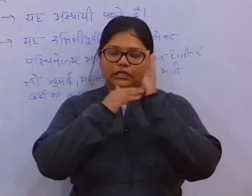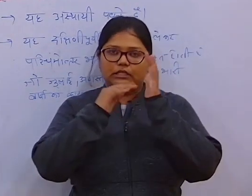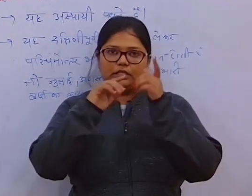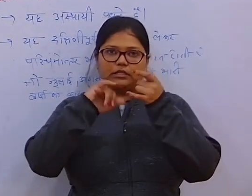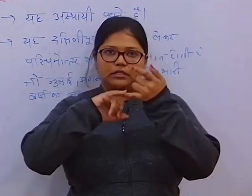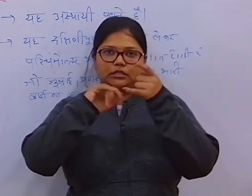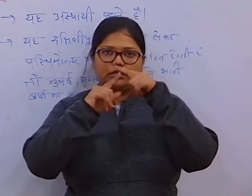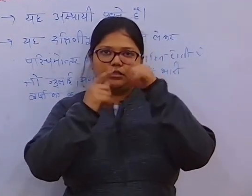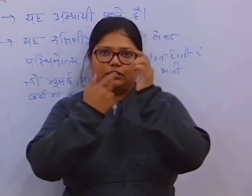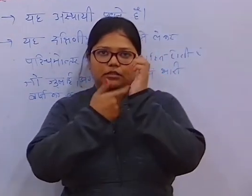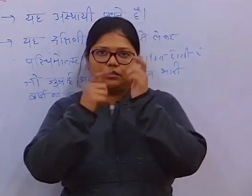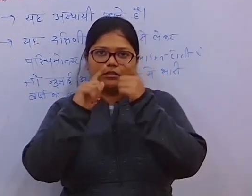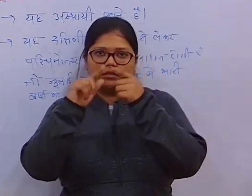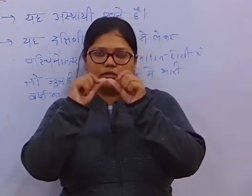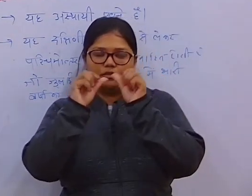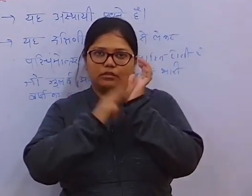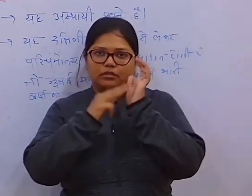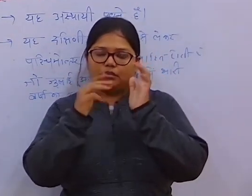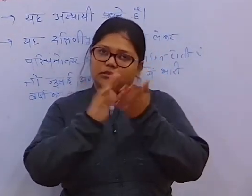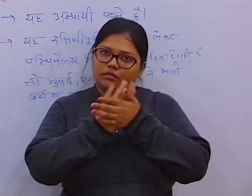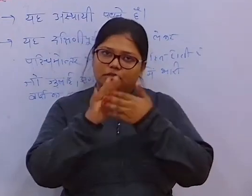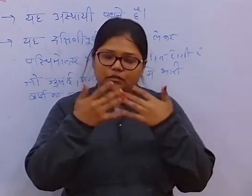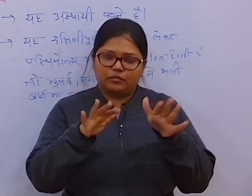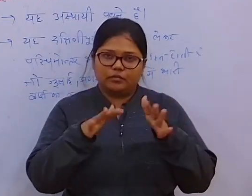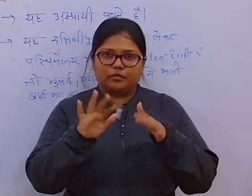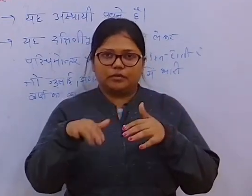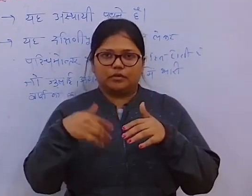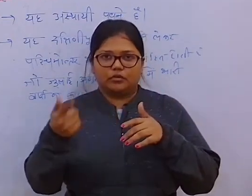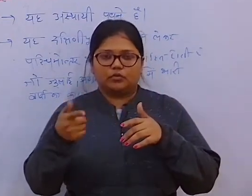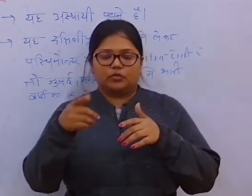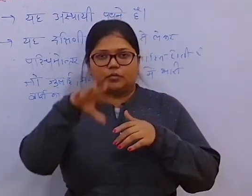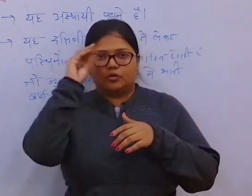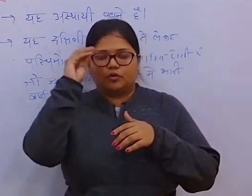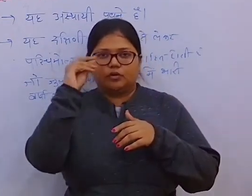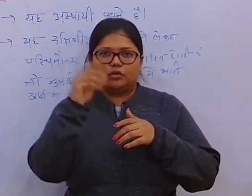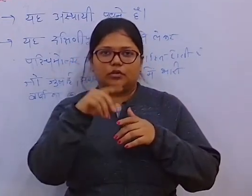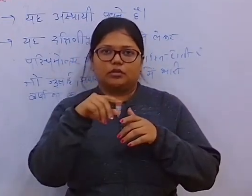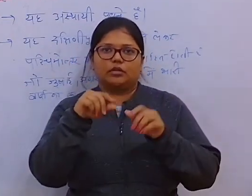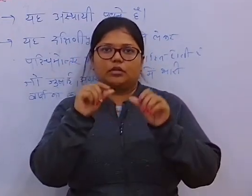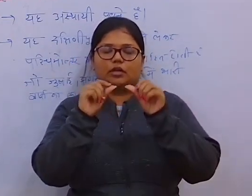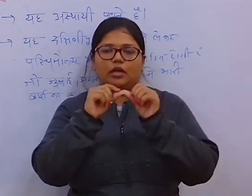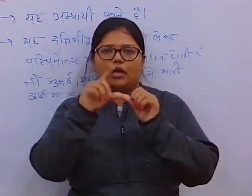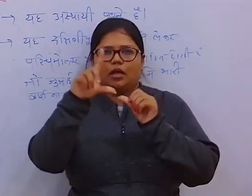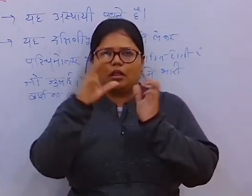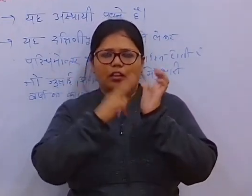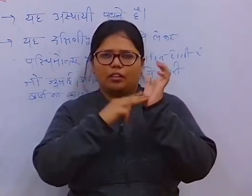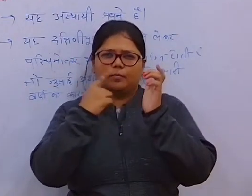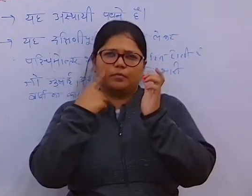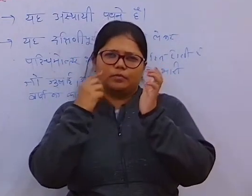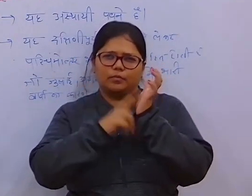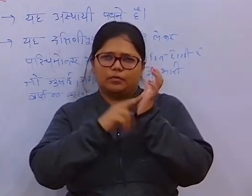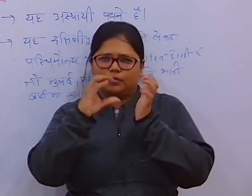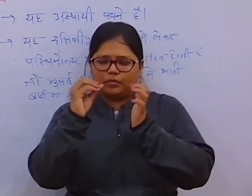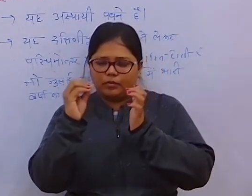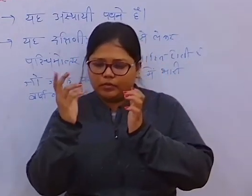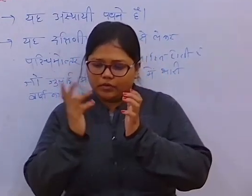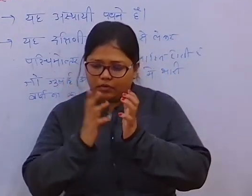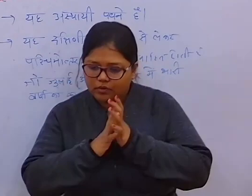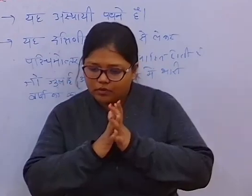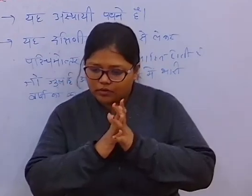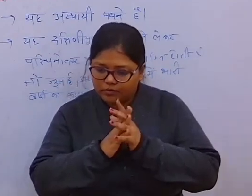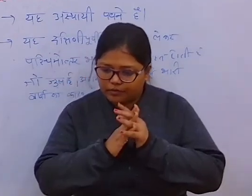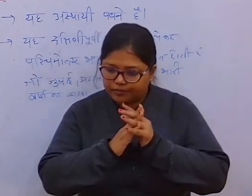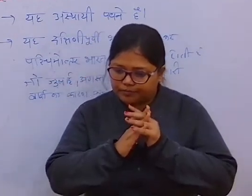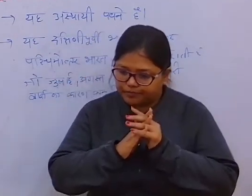नीना पढ़ाएंगे, ठीक है। अभी इतना समय नहीं है कि मैं उसको पूरा कवर करूं, क्योंकि वो काफ़ी बड़ा जो टॉपिक है और समझाने वाली चीज़ें